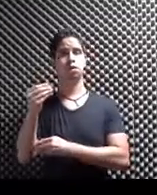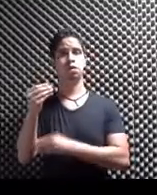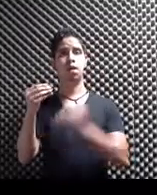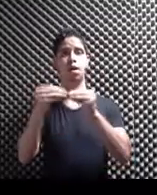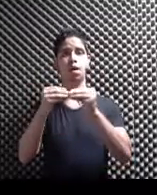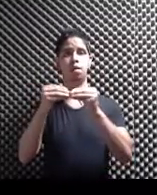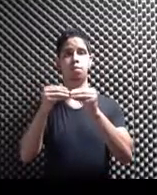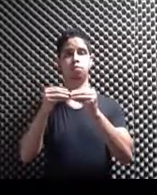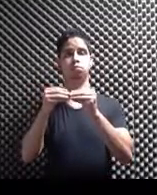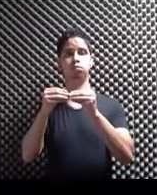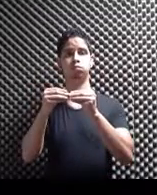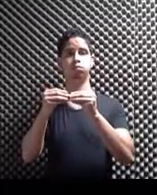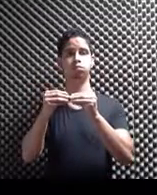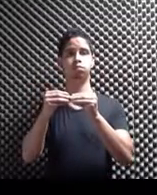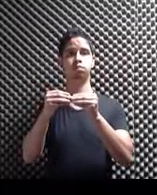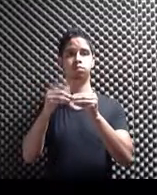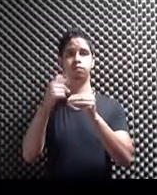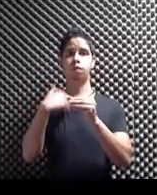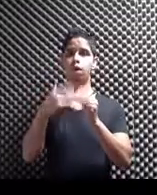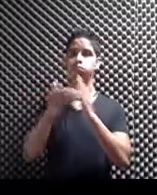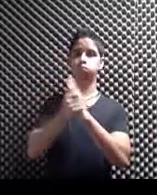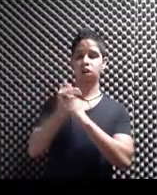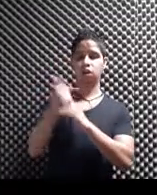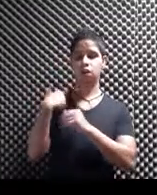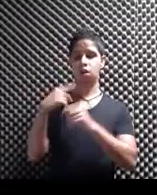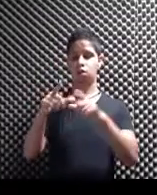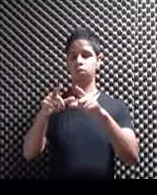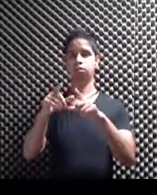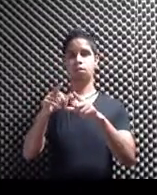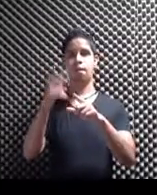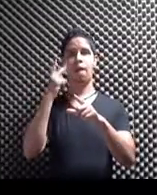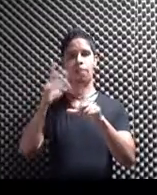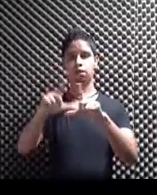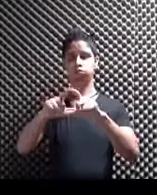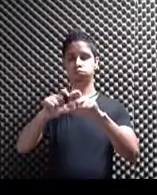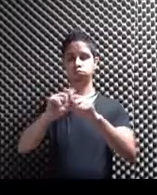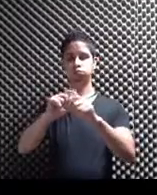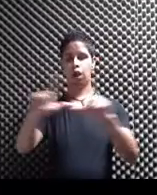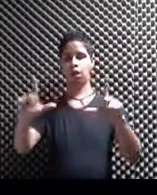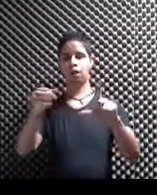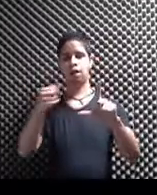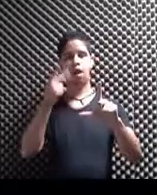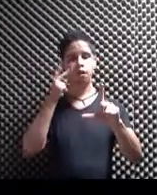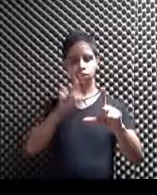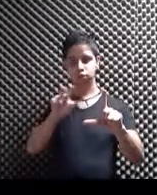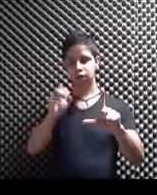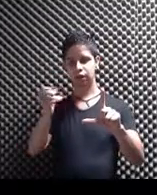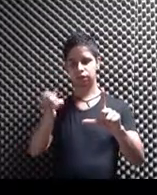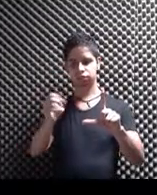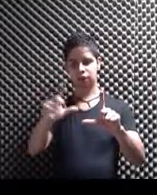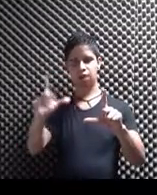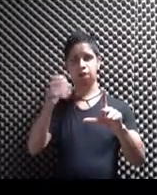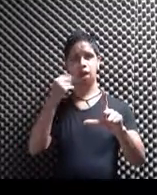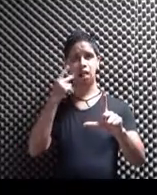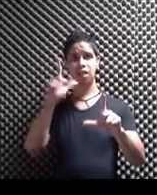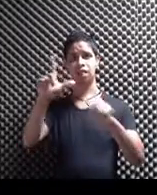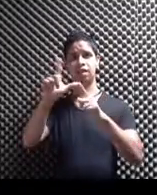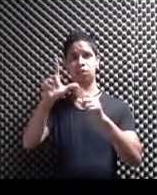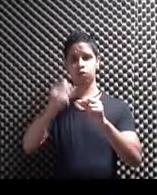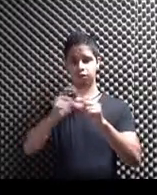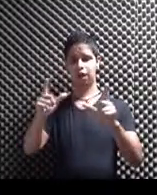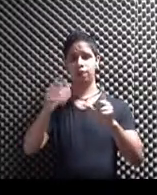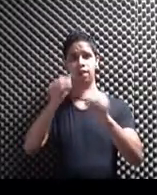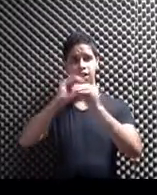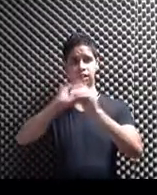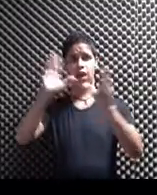ventajas de estos equipos es que tienen unas pantallas grandes, unas pantallas bien claras, las letras son grandes y no